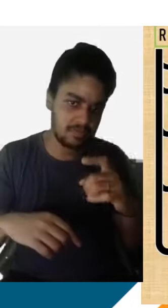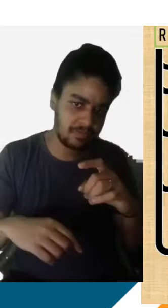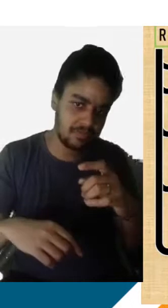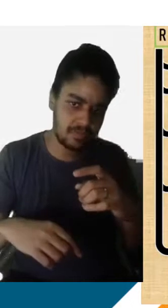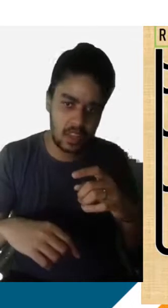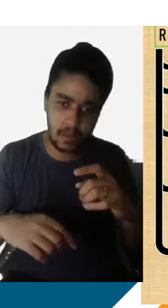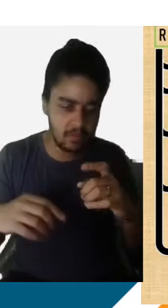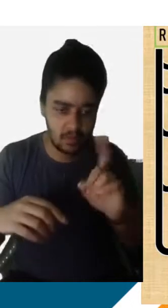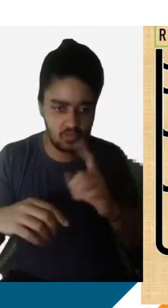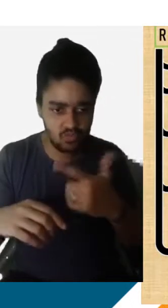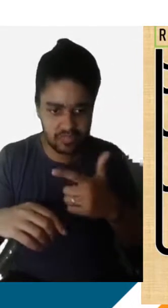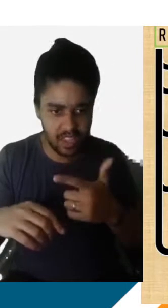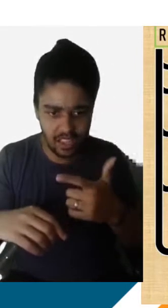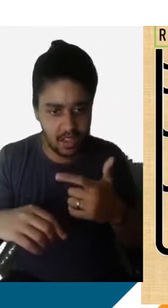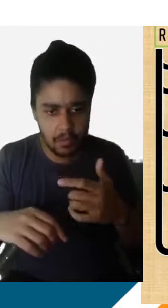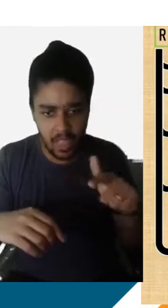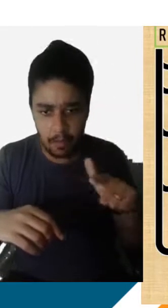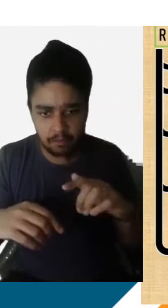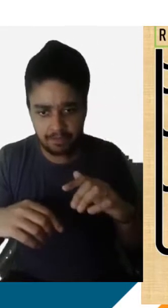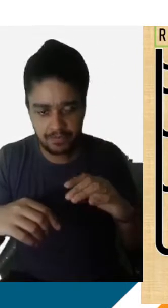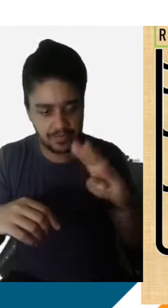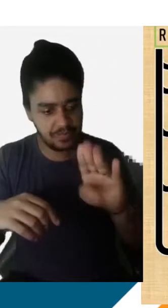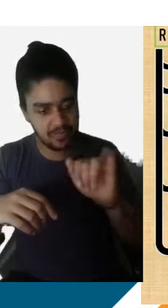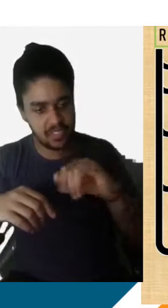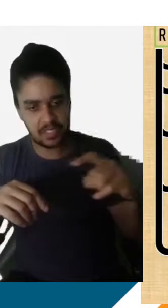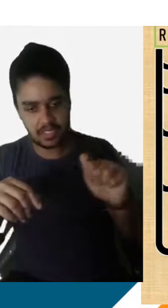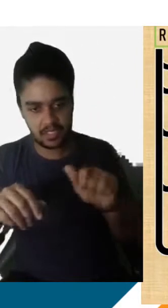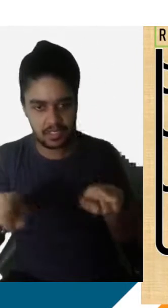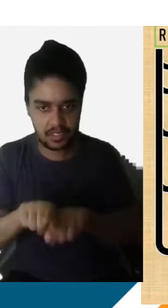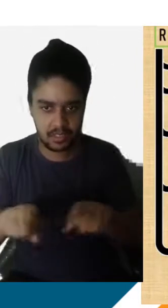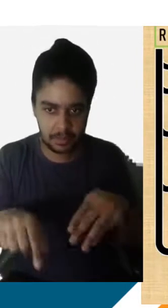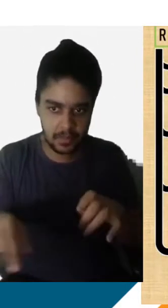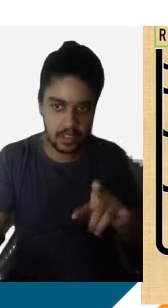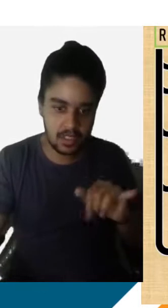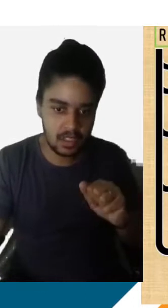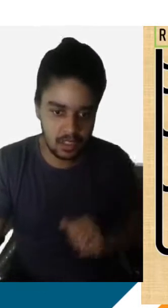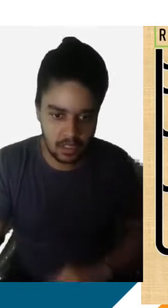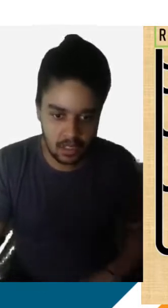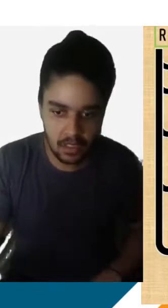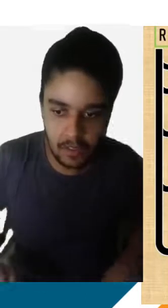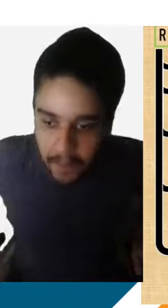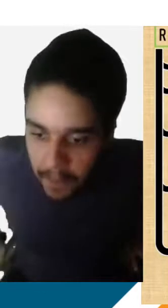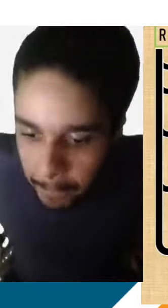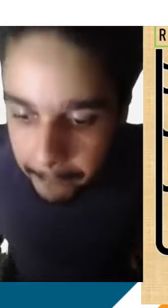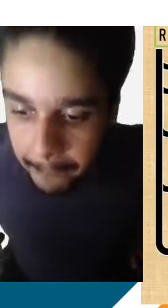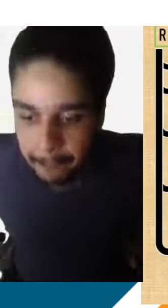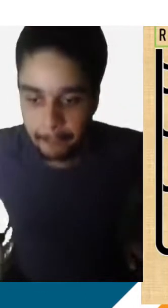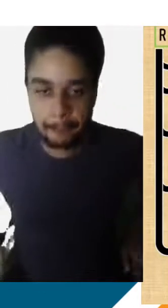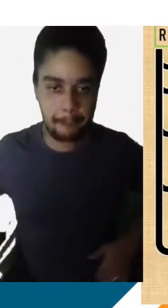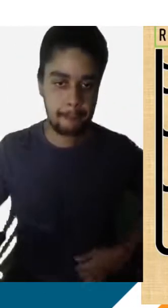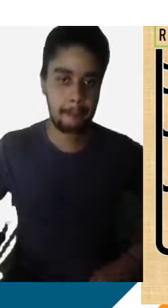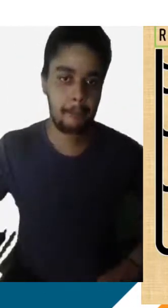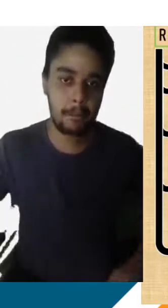médias, né? Além disso, eu trouxe para a gente compreender melhor a questão do